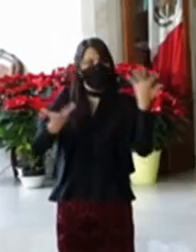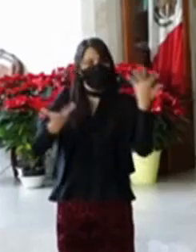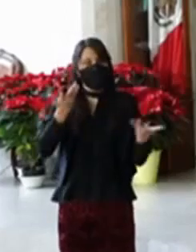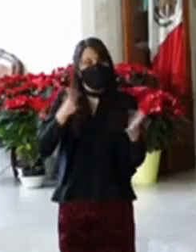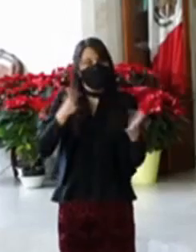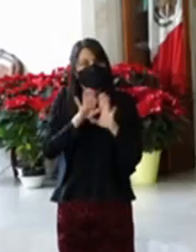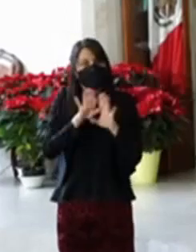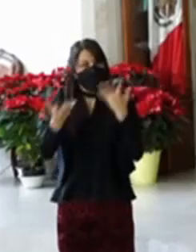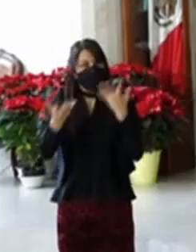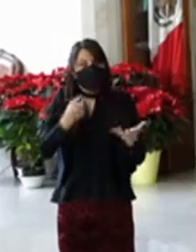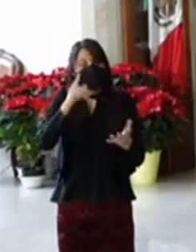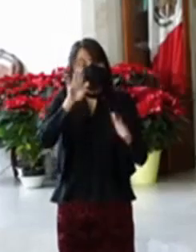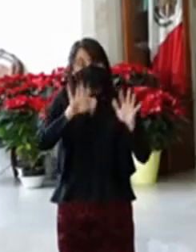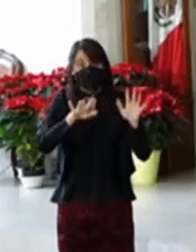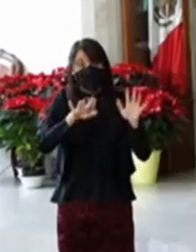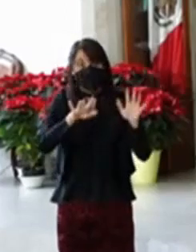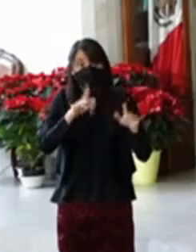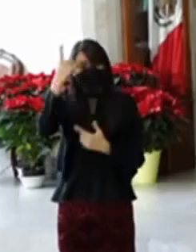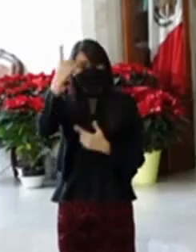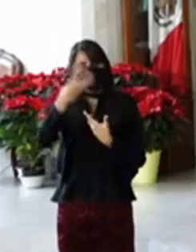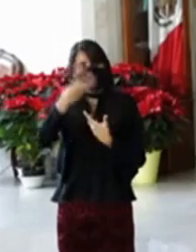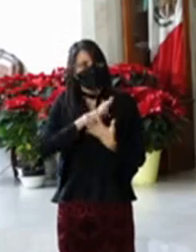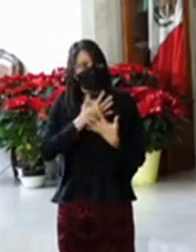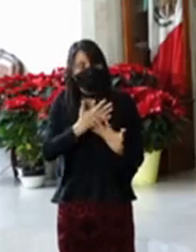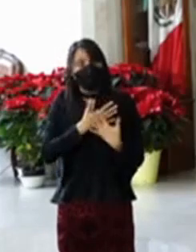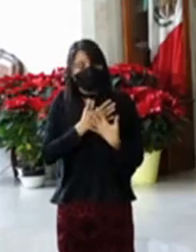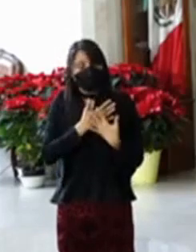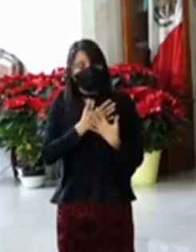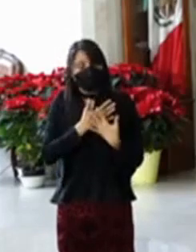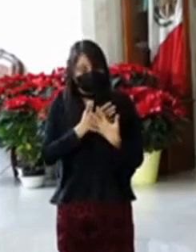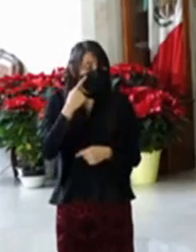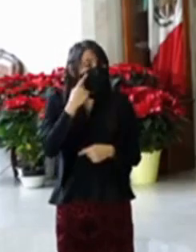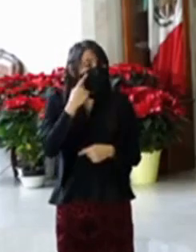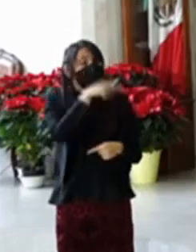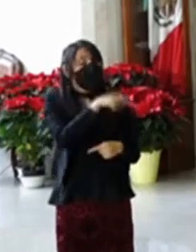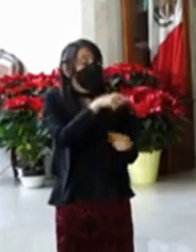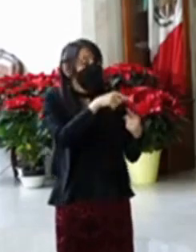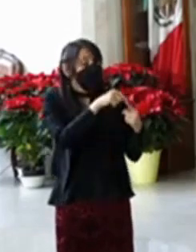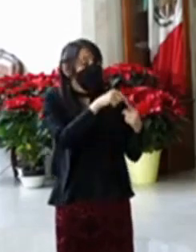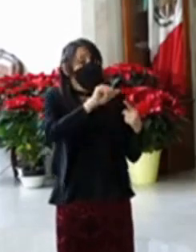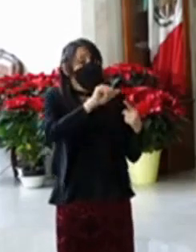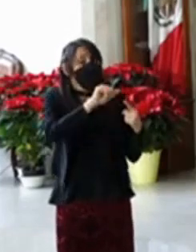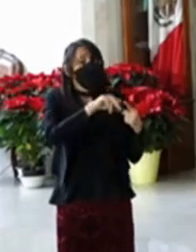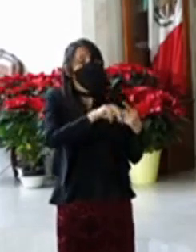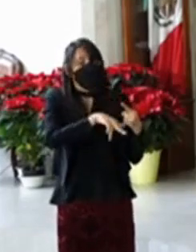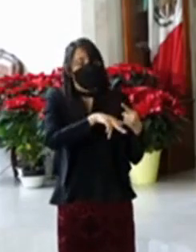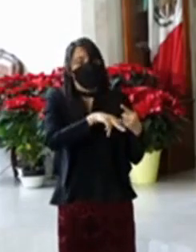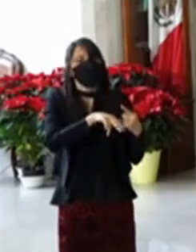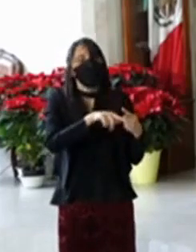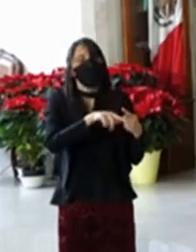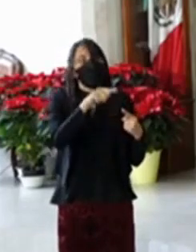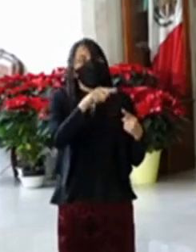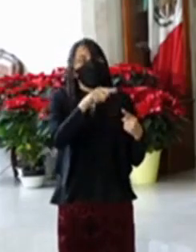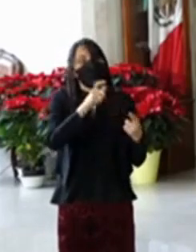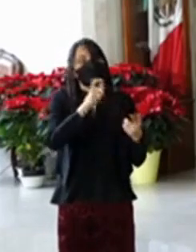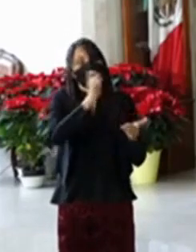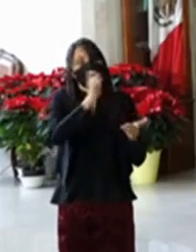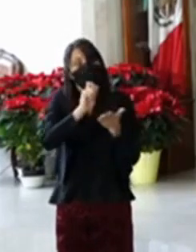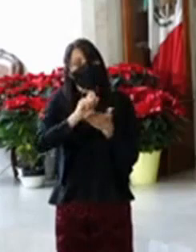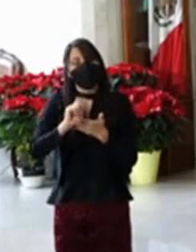El testimonio del evangelista Juan es este. Hacíamos referencia el